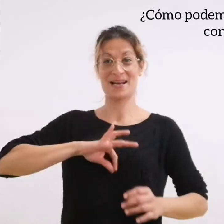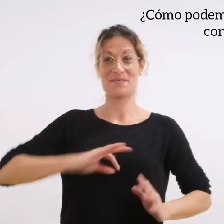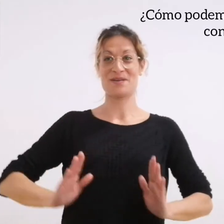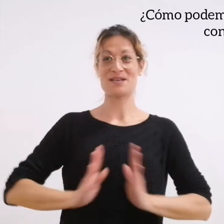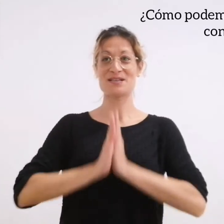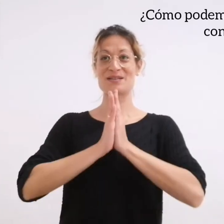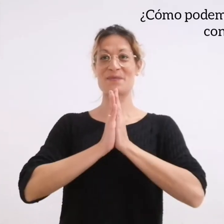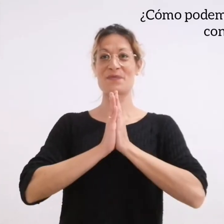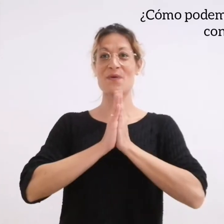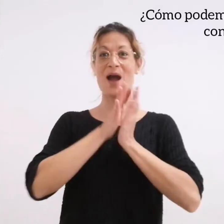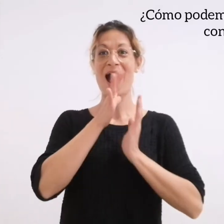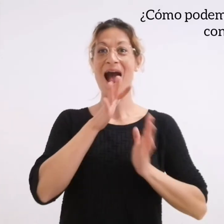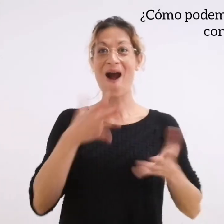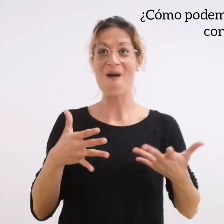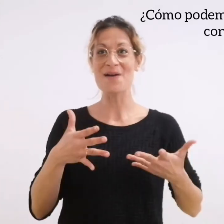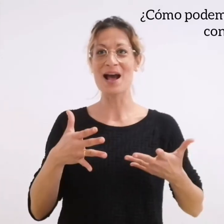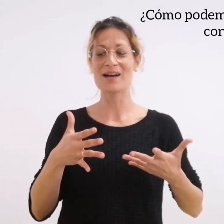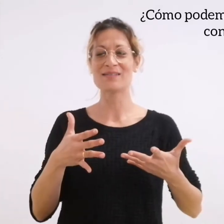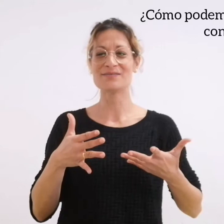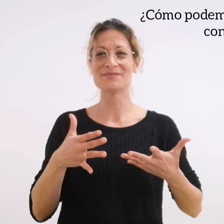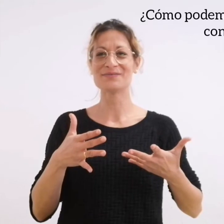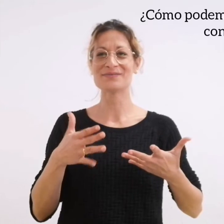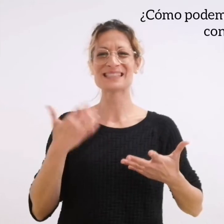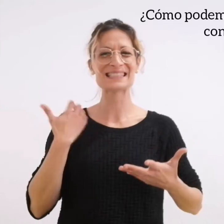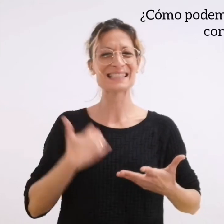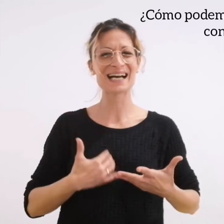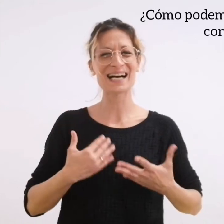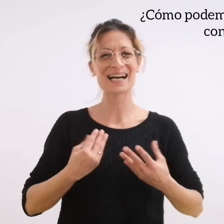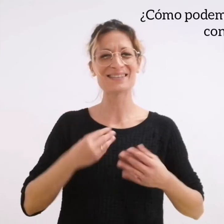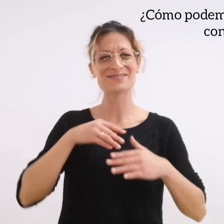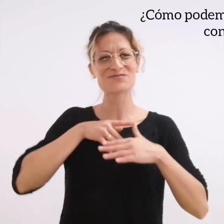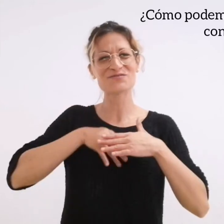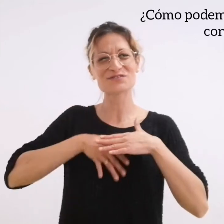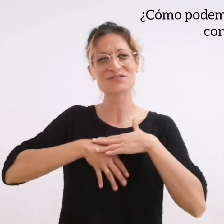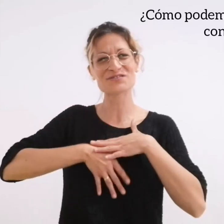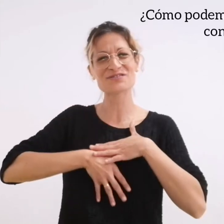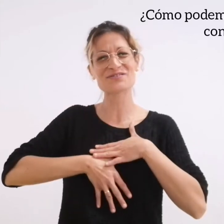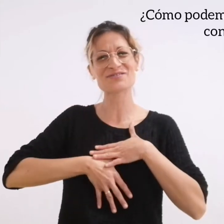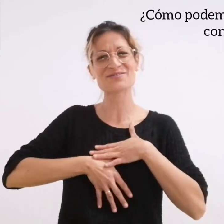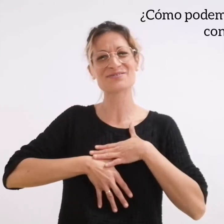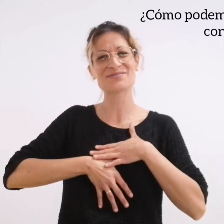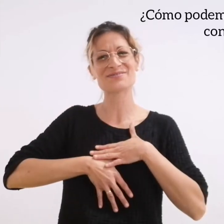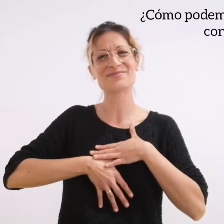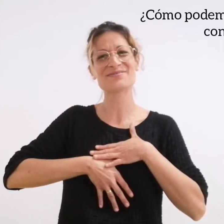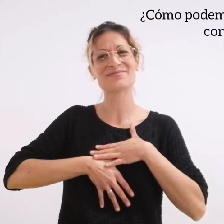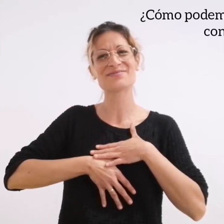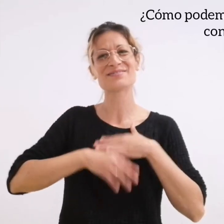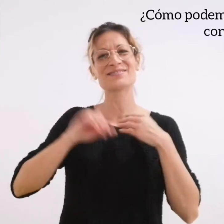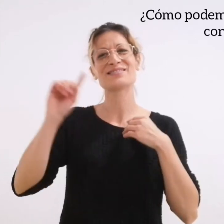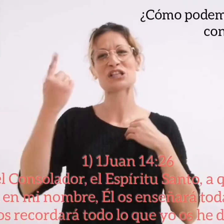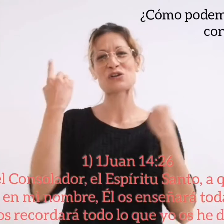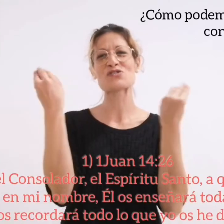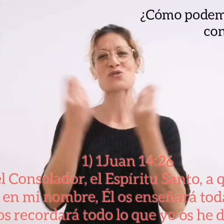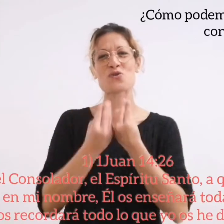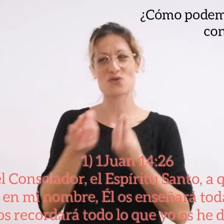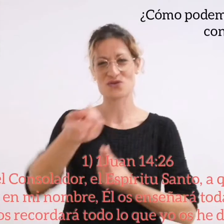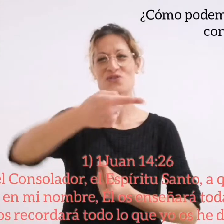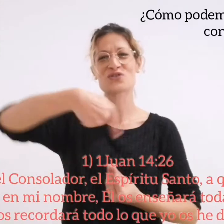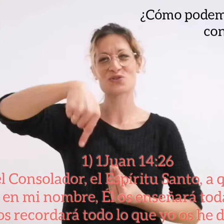este momento ya mora en nosotros. Emmanuel, Dios con nosotros. Mas el